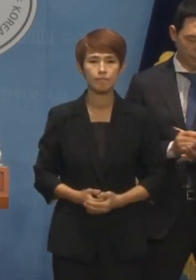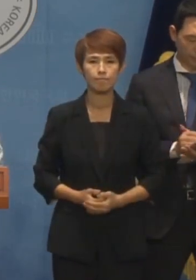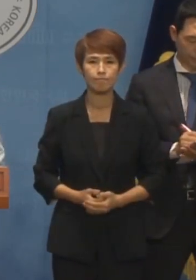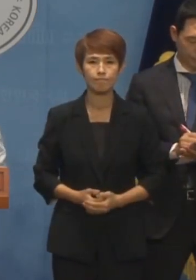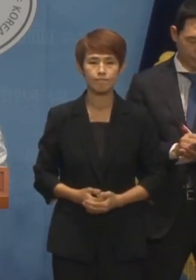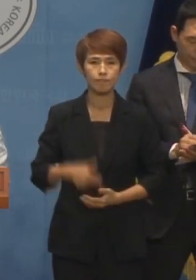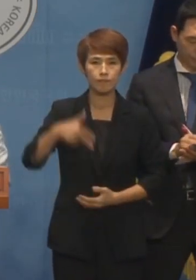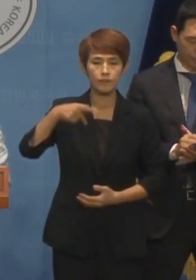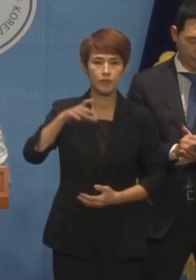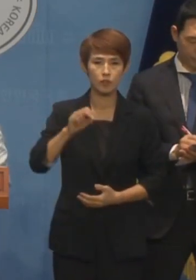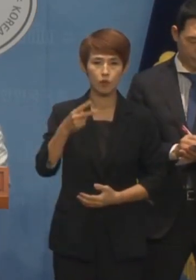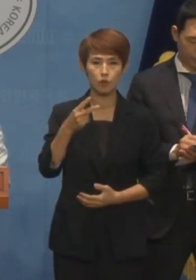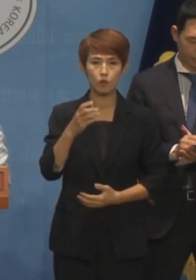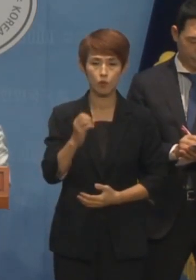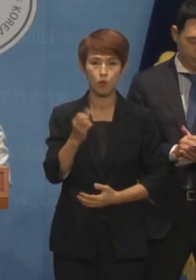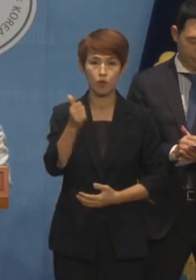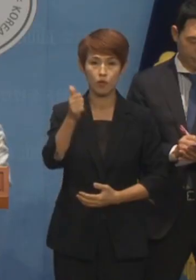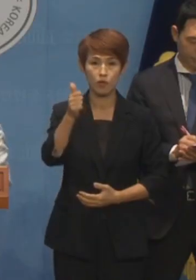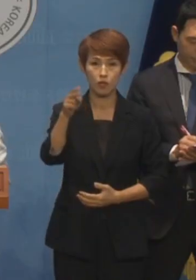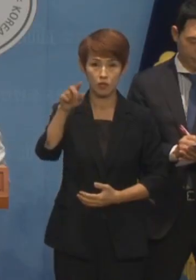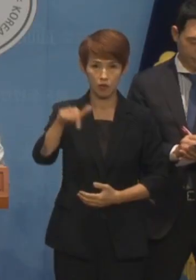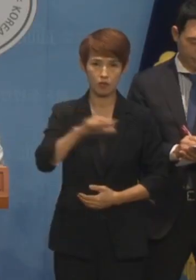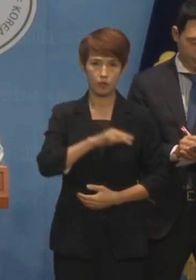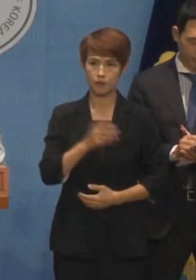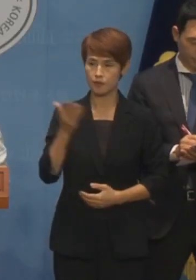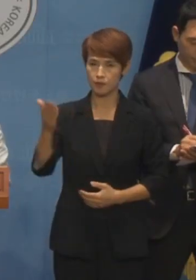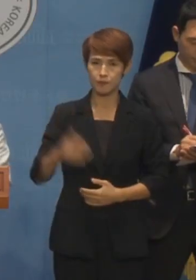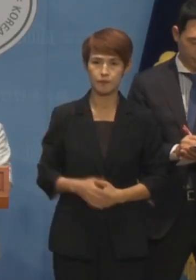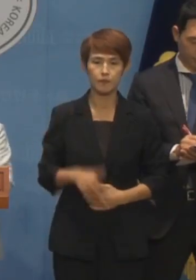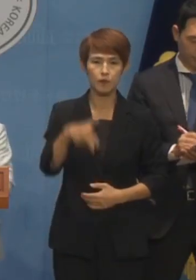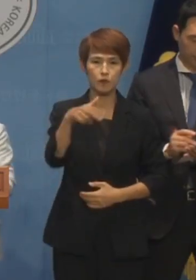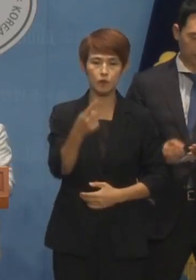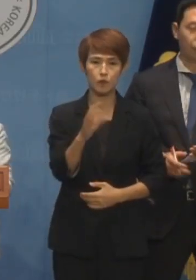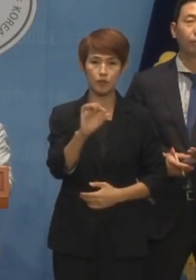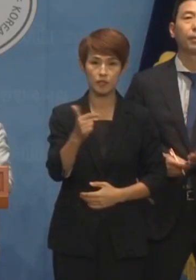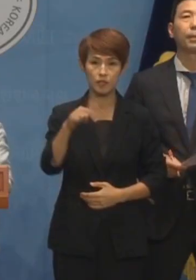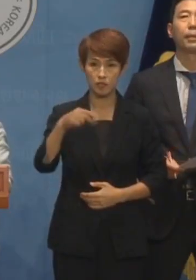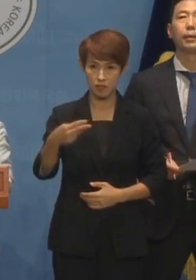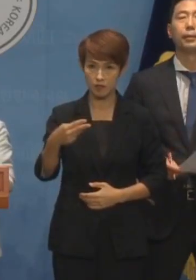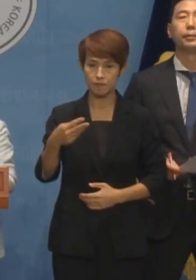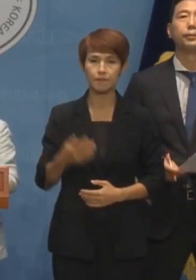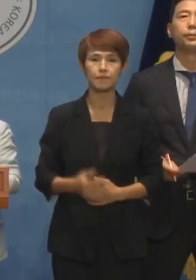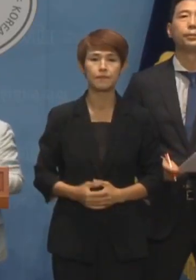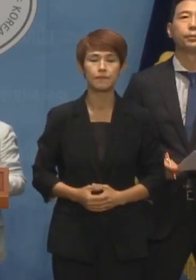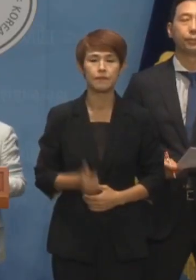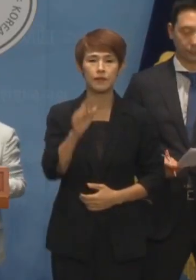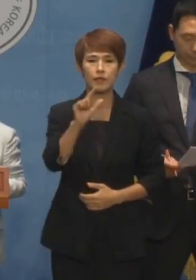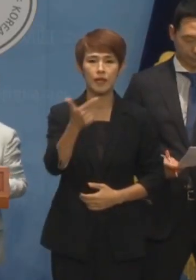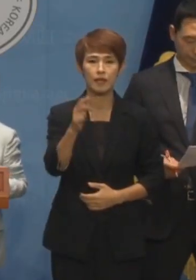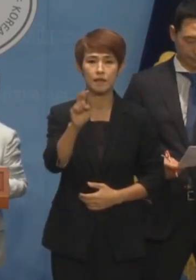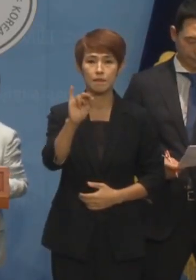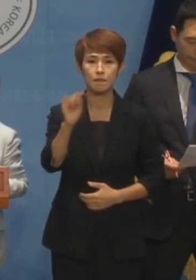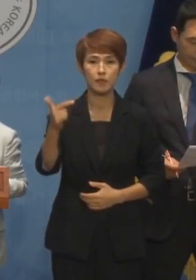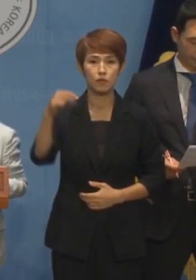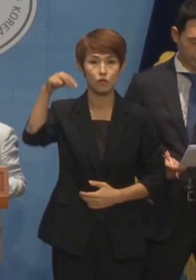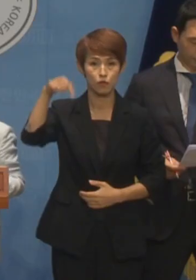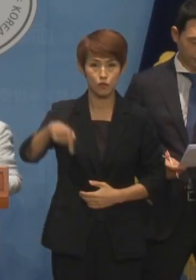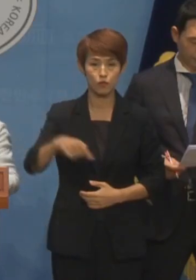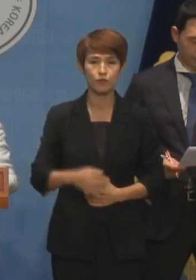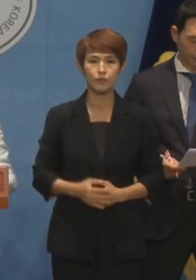편으로 정동영 의원님 참석하셨습니다. 조인철 의원님 참석하셨습니다. 한민수 의원님